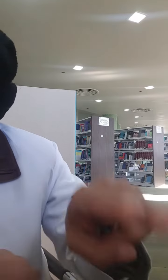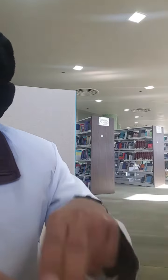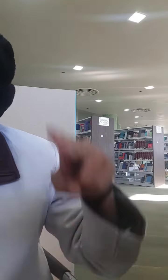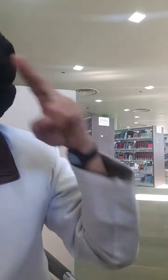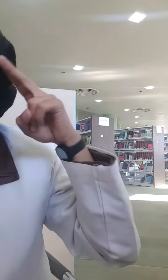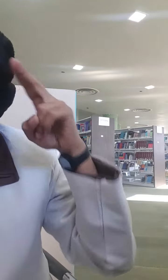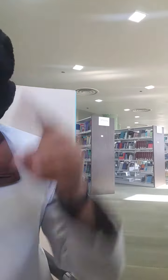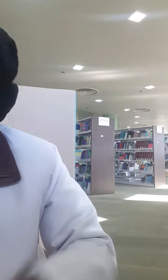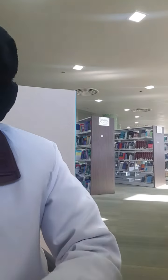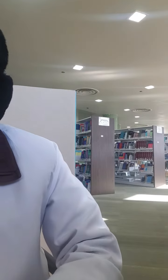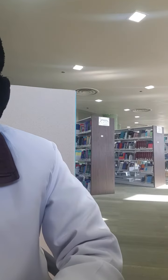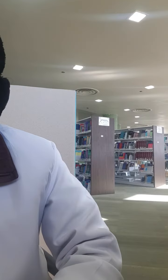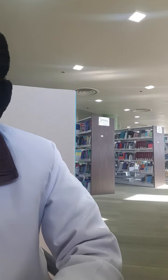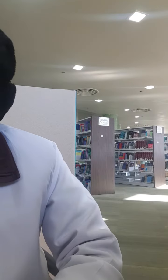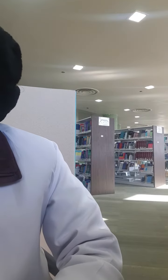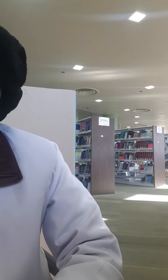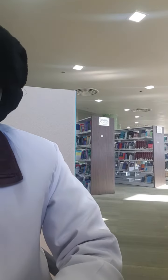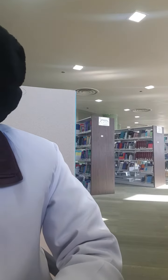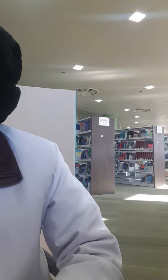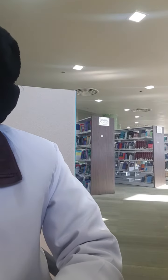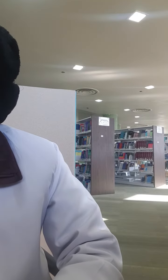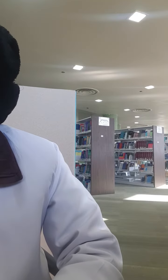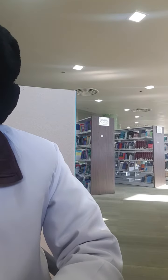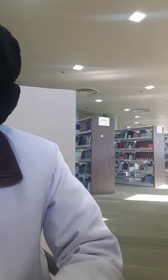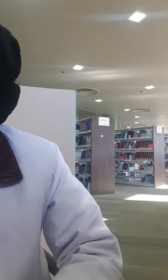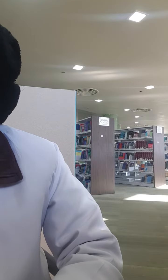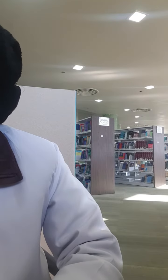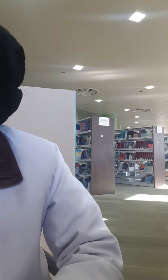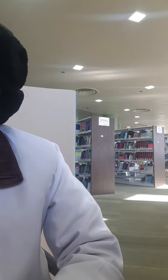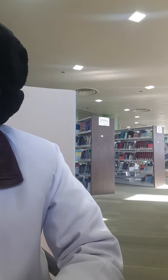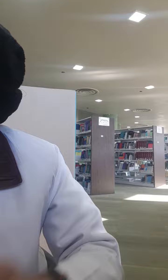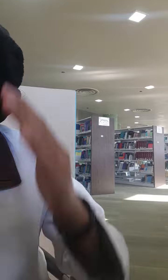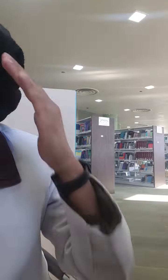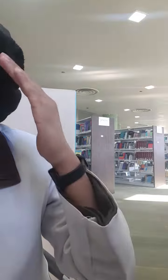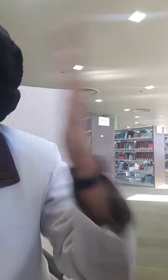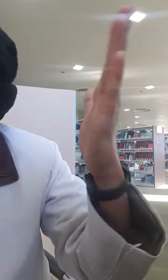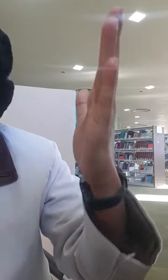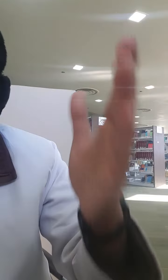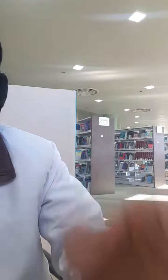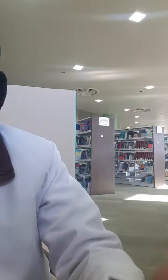المملكة. ما أدري إذا كان باقي في لون لكن شكرا.